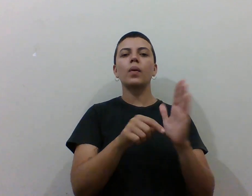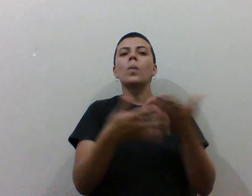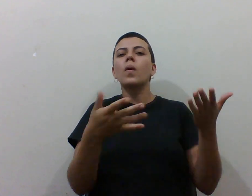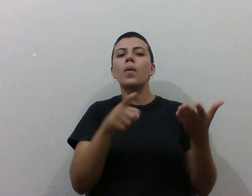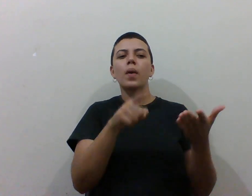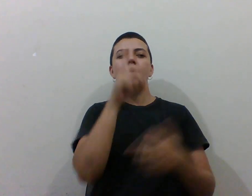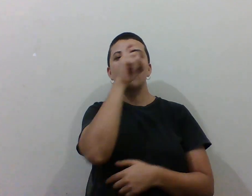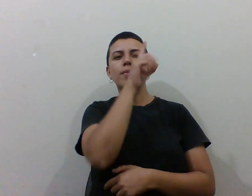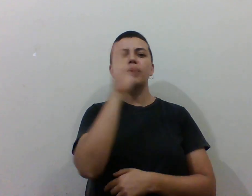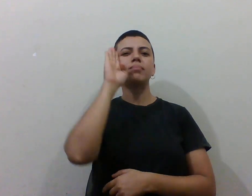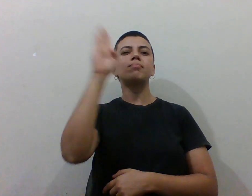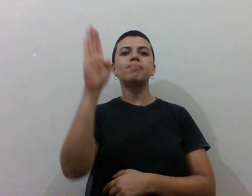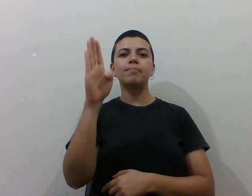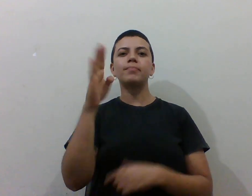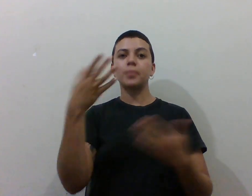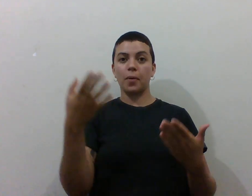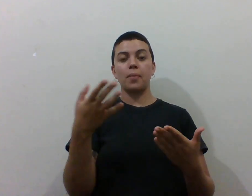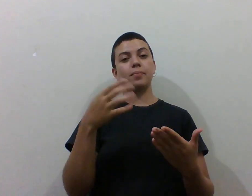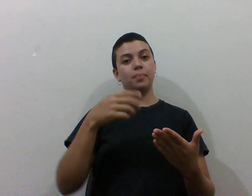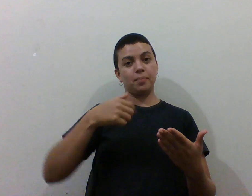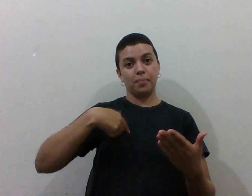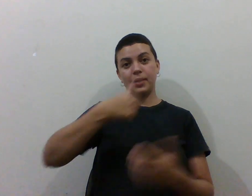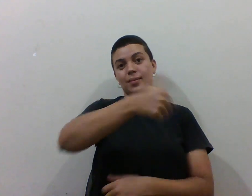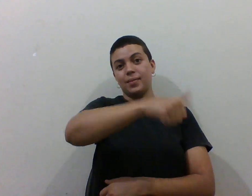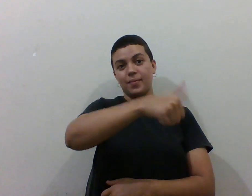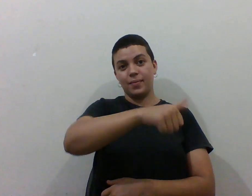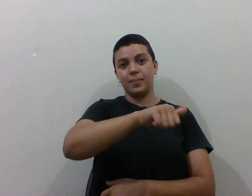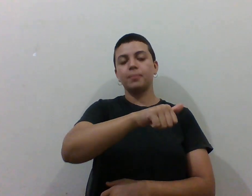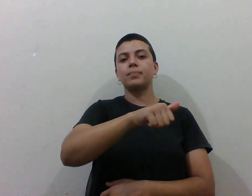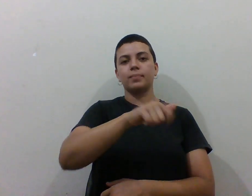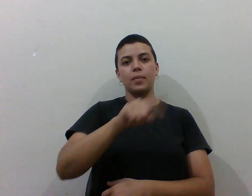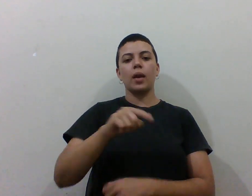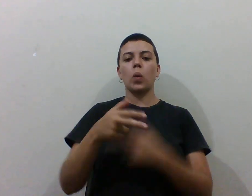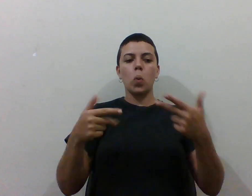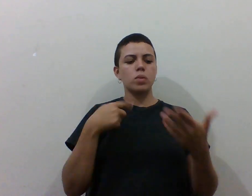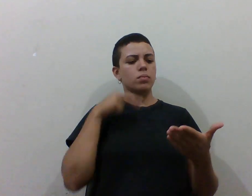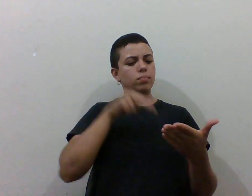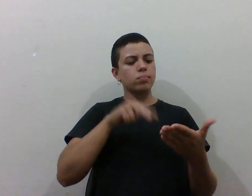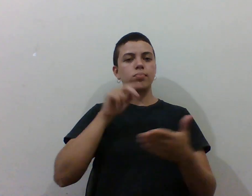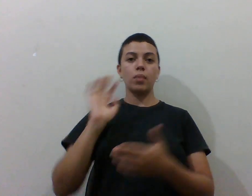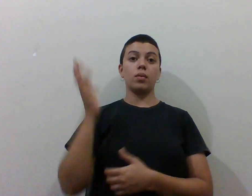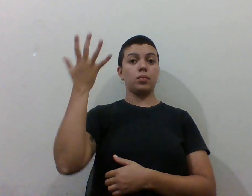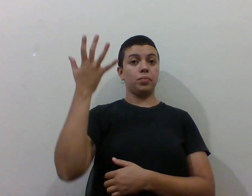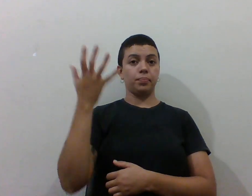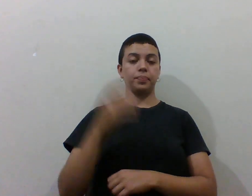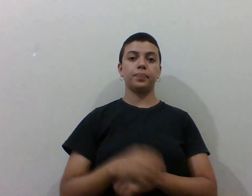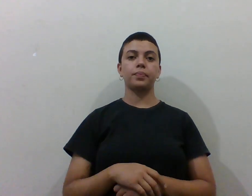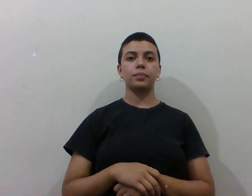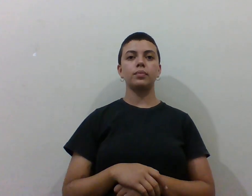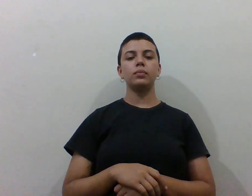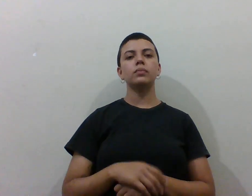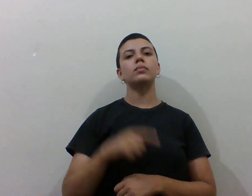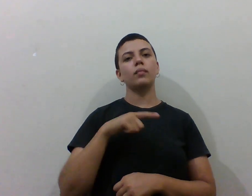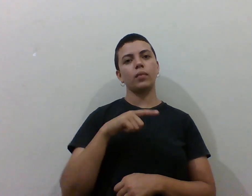partir daí inclusive saber o tipo de informação a oferecer eu entendo que a ouvidoria e os outros canais que tem por hábito receber